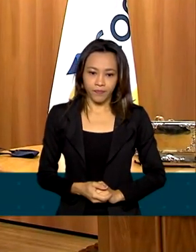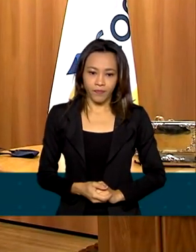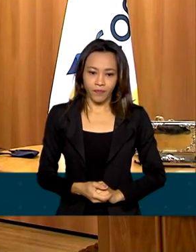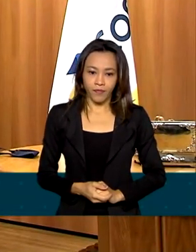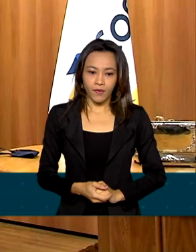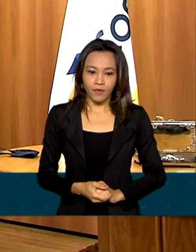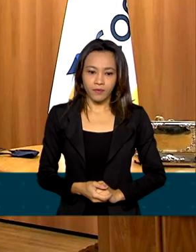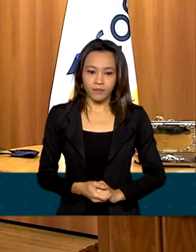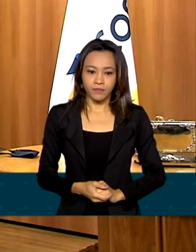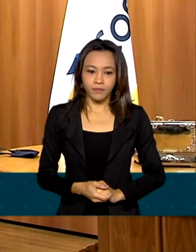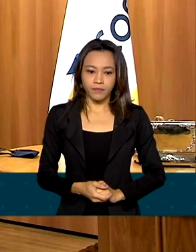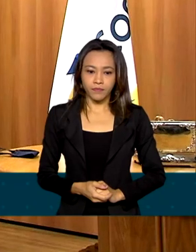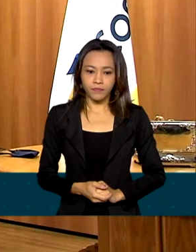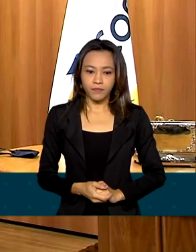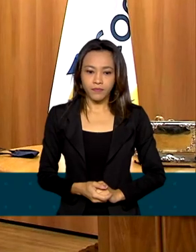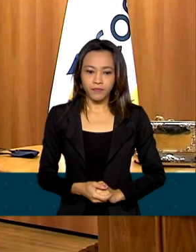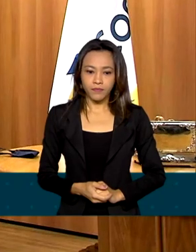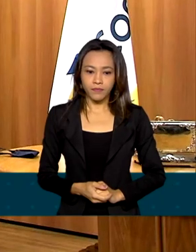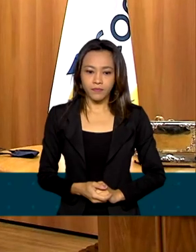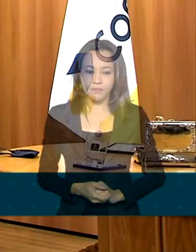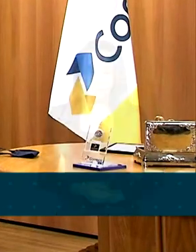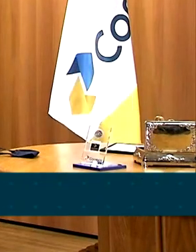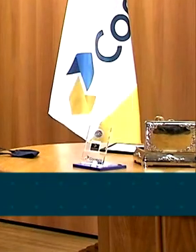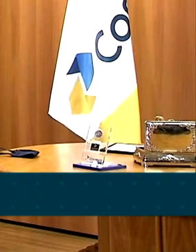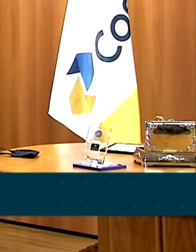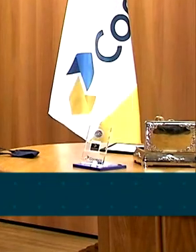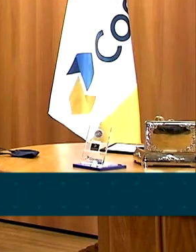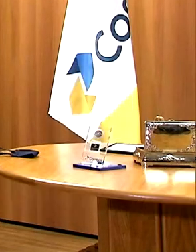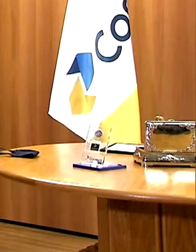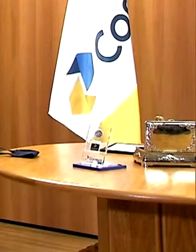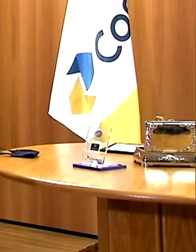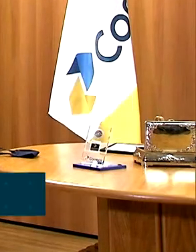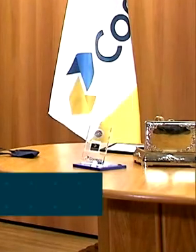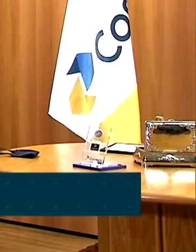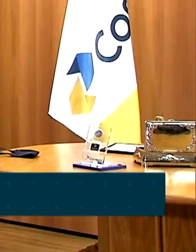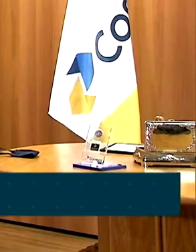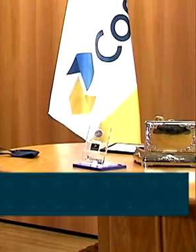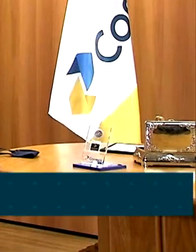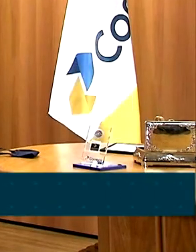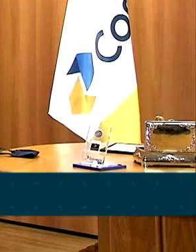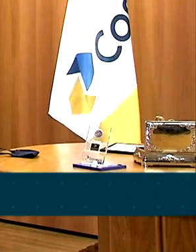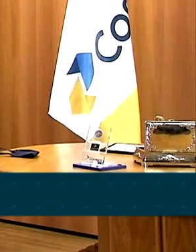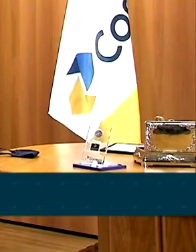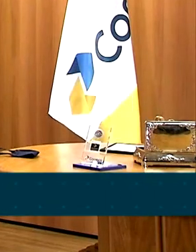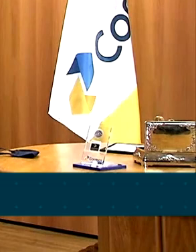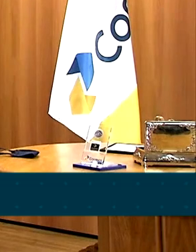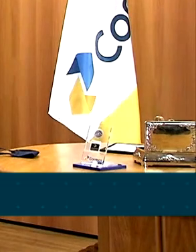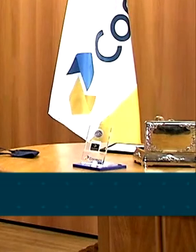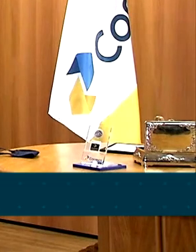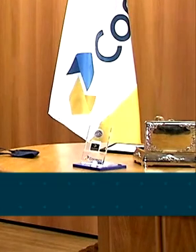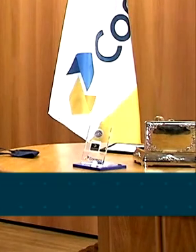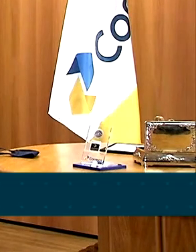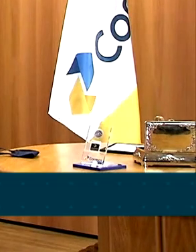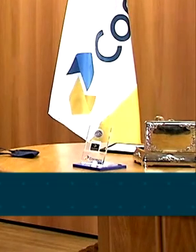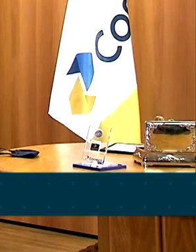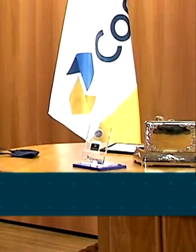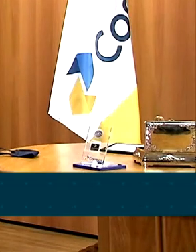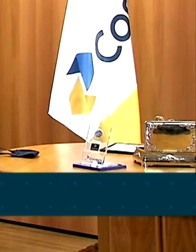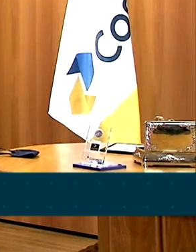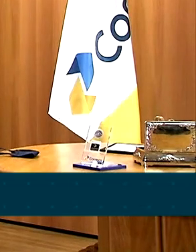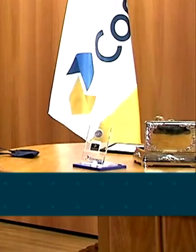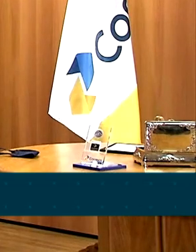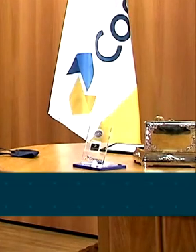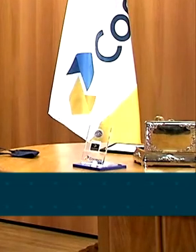crianças estão estudando. Mais de 1.600 unidades de saúde, isso tudo também devido à parceria